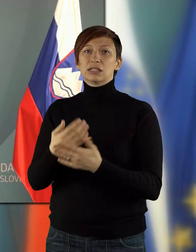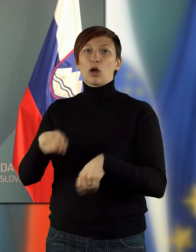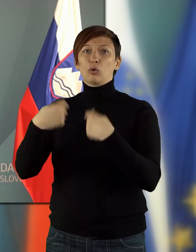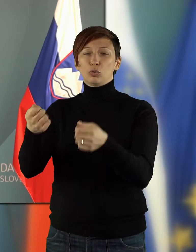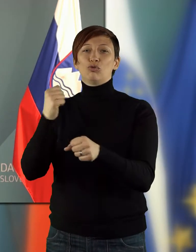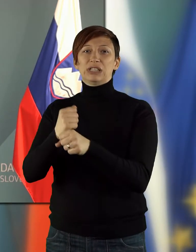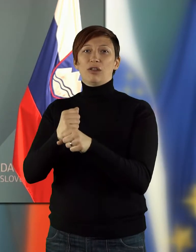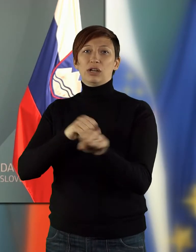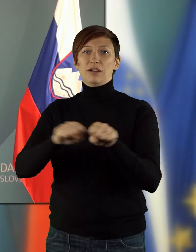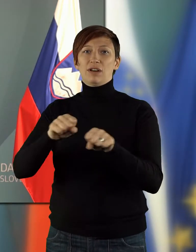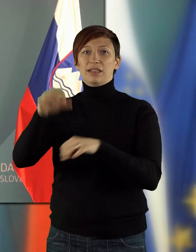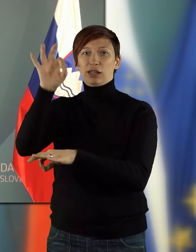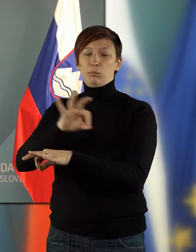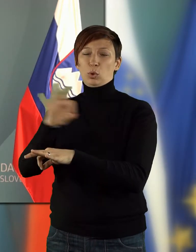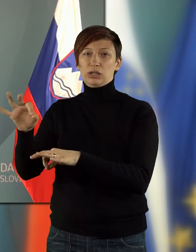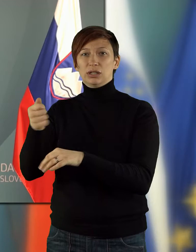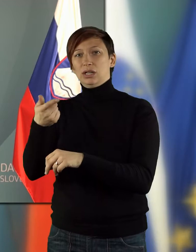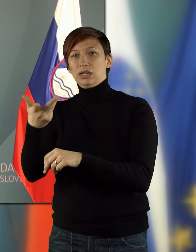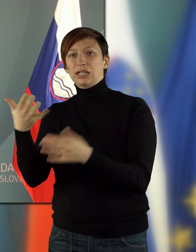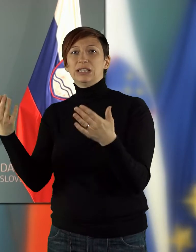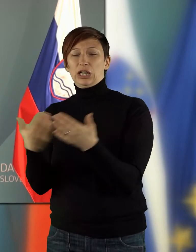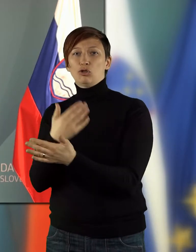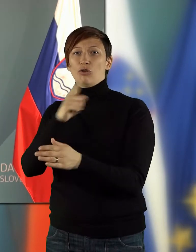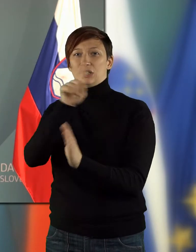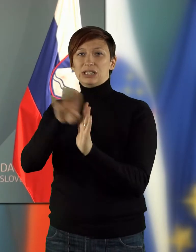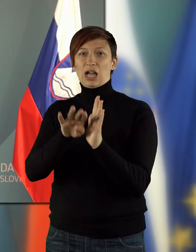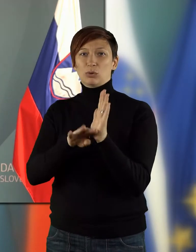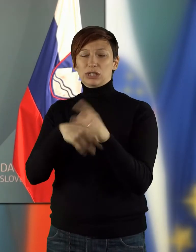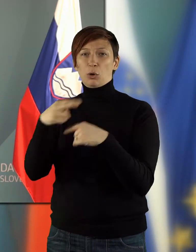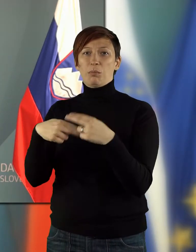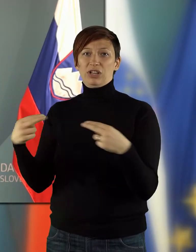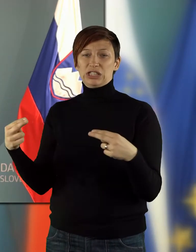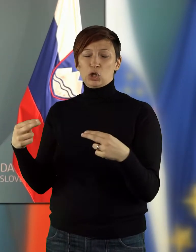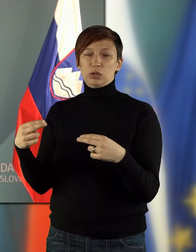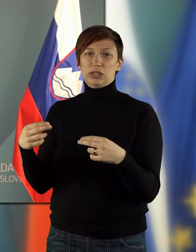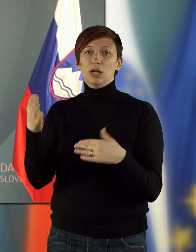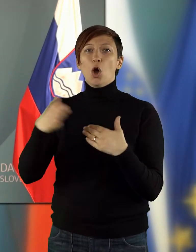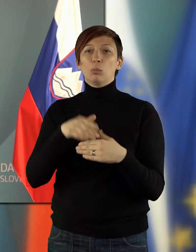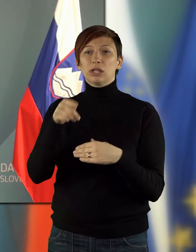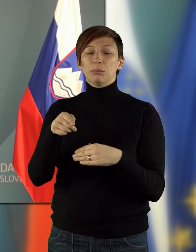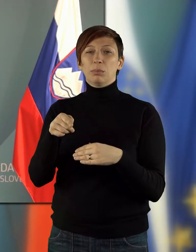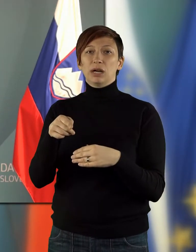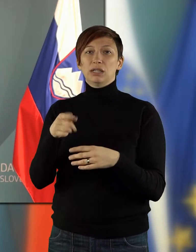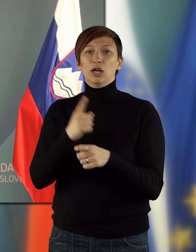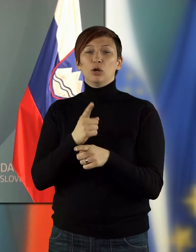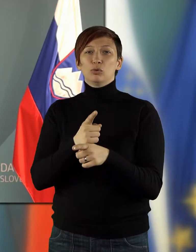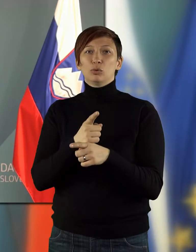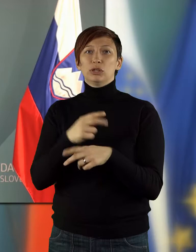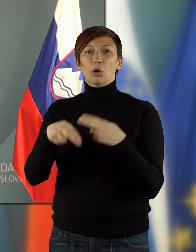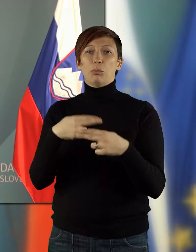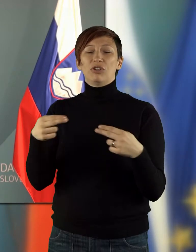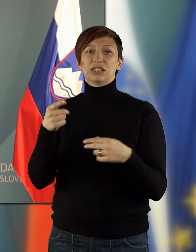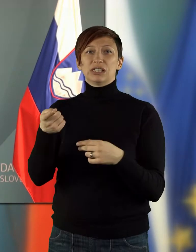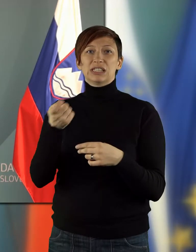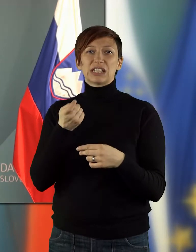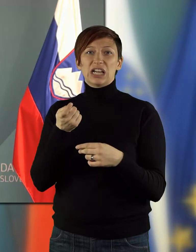pomankanja, zagotovitev delovanja vladnih projektov, nekaterih novih zakonskih obveznosti. Ob tem pa imamo tu pred